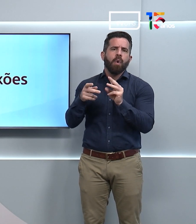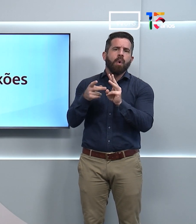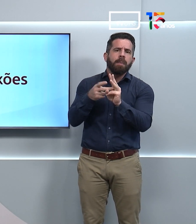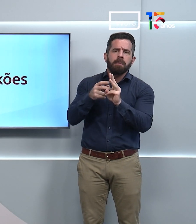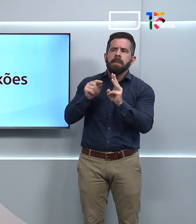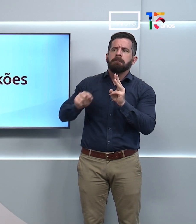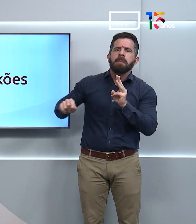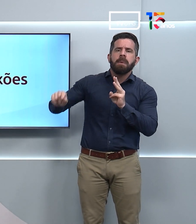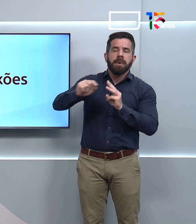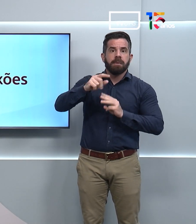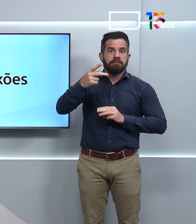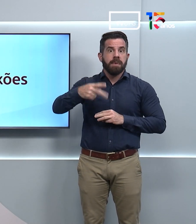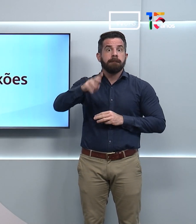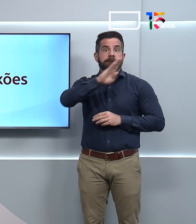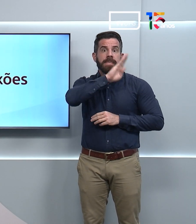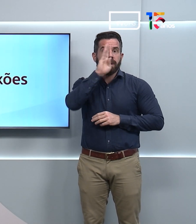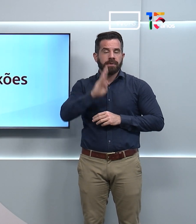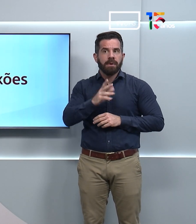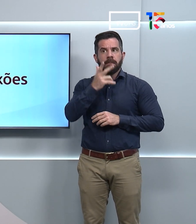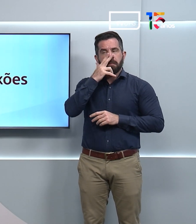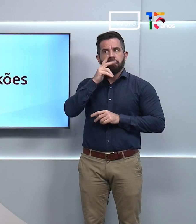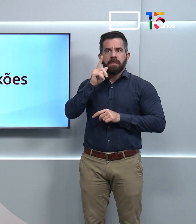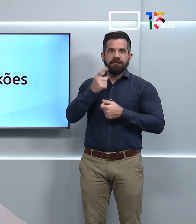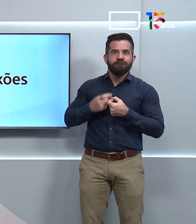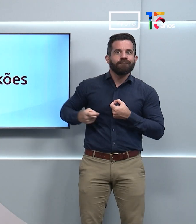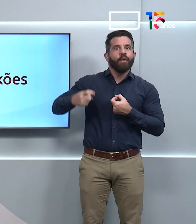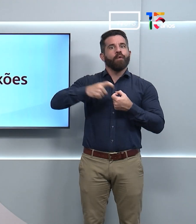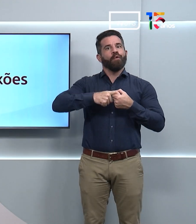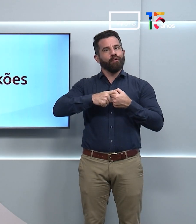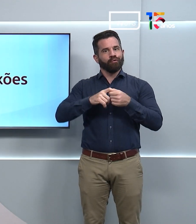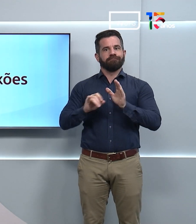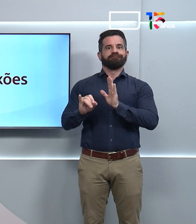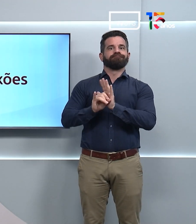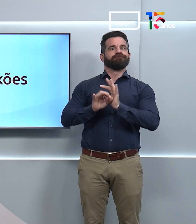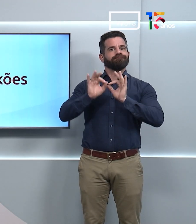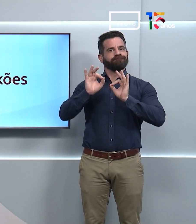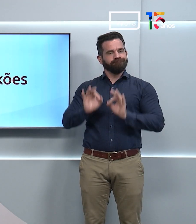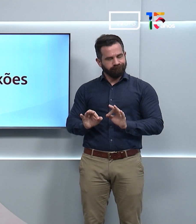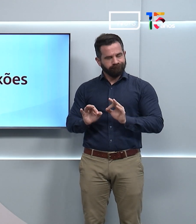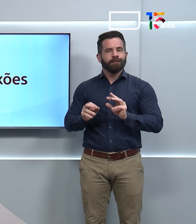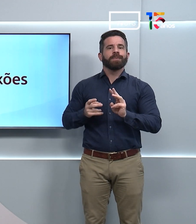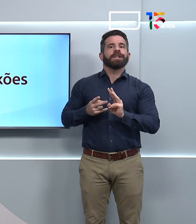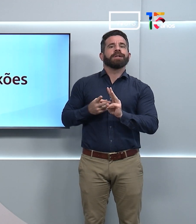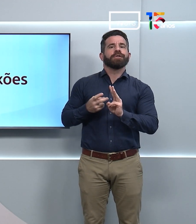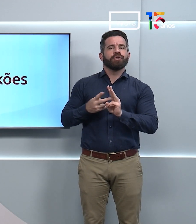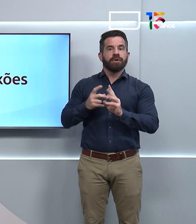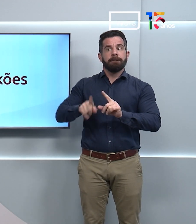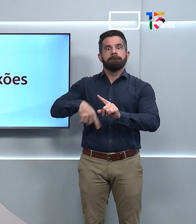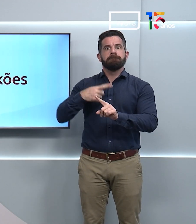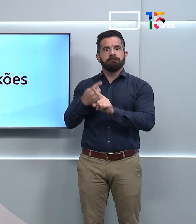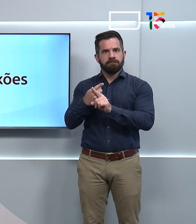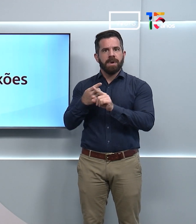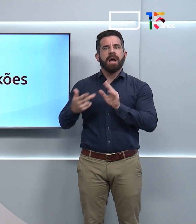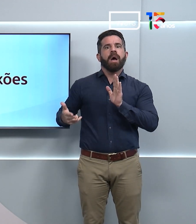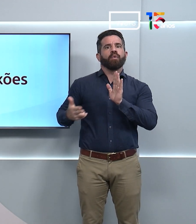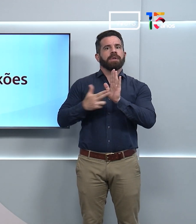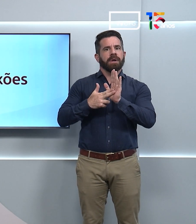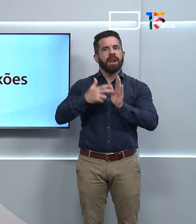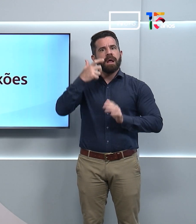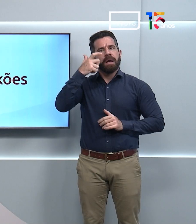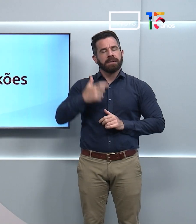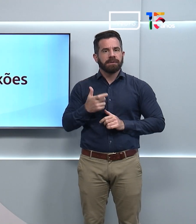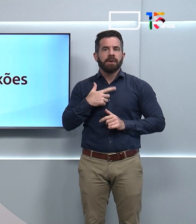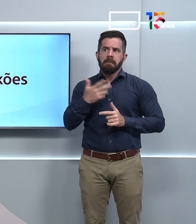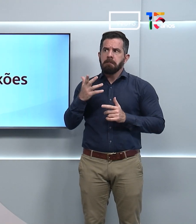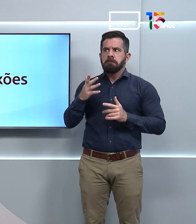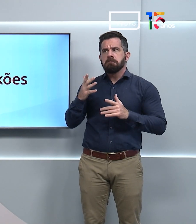recuperação da identidade indígena com o aumento da autodeclaração. E mais da metade dessas pessoas